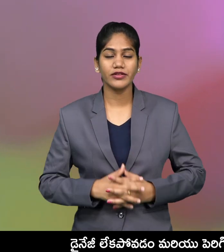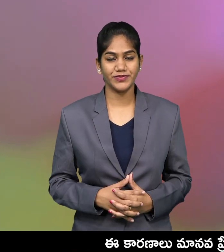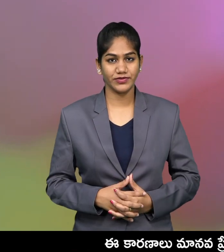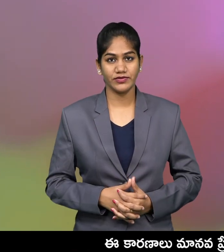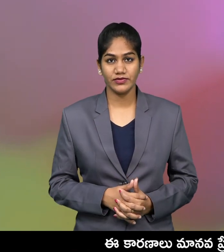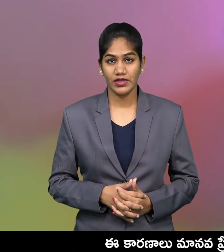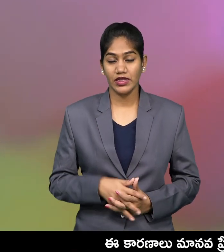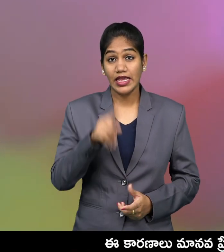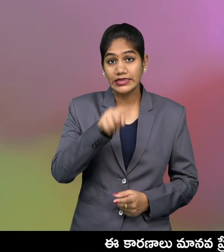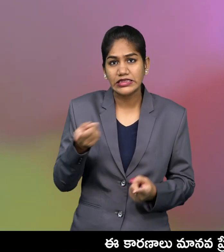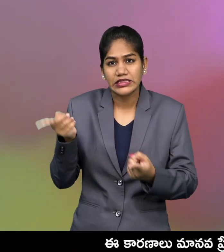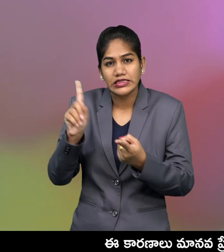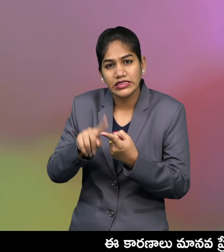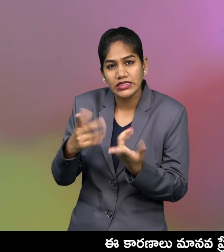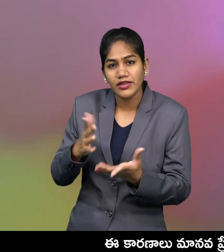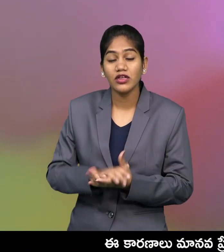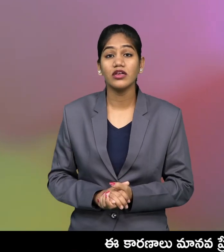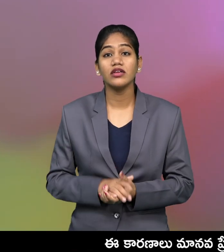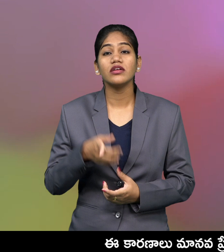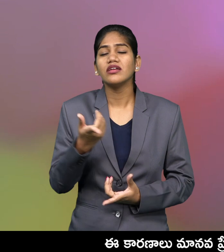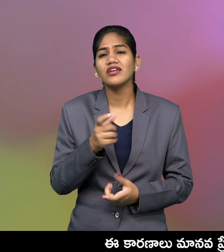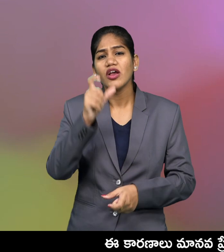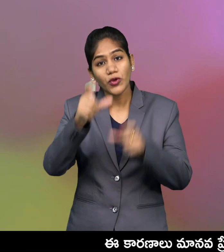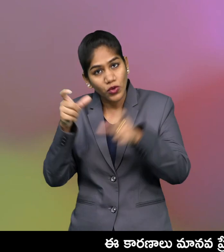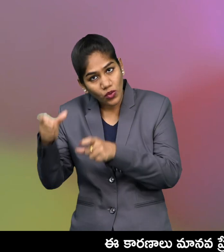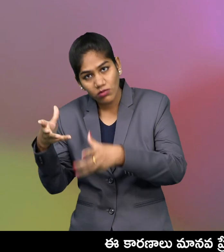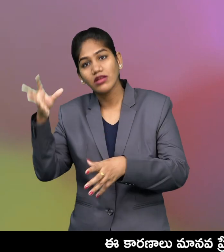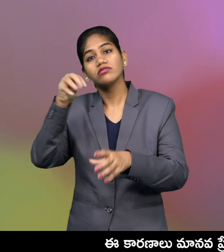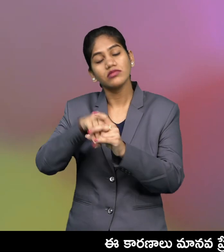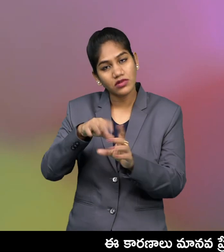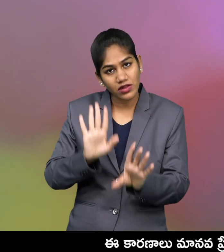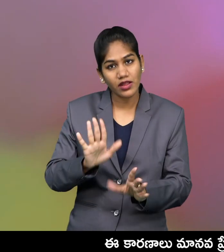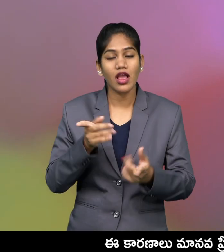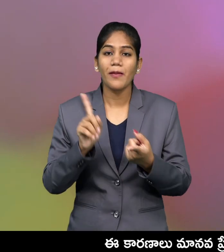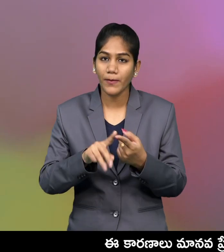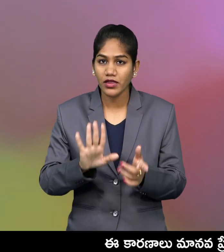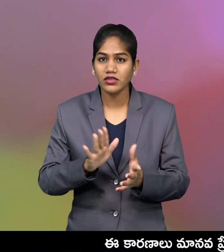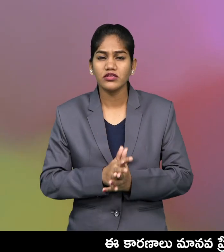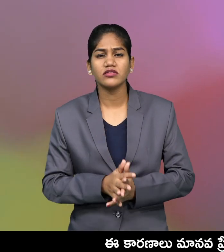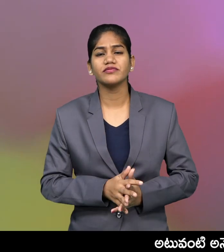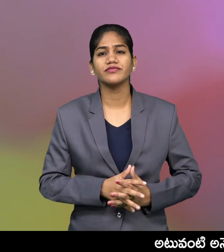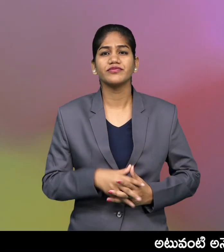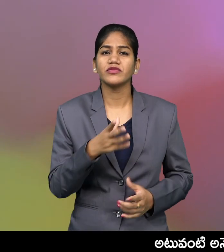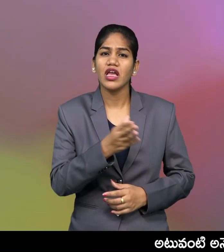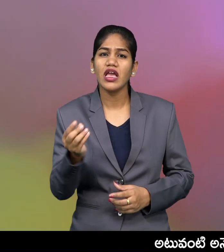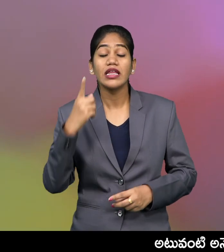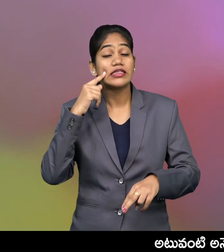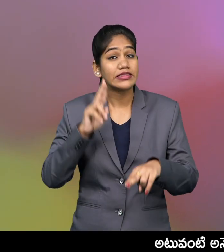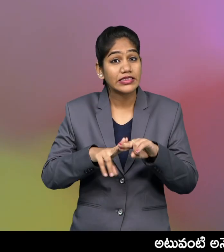ఈ కారణాలు మానవ ప్రేరితమైనవి మరియు మనం మరింత జాగ్రత్తగా ఉంటే అటువంటి అనేక